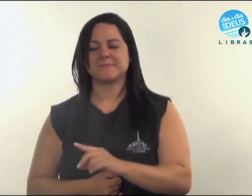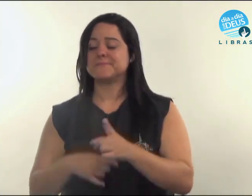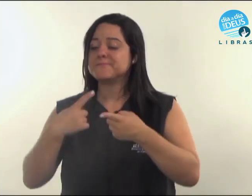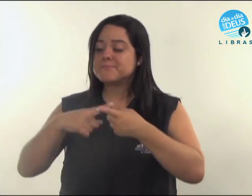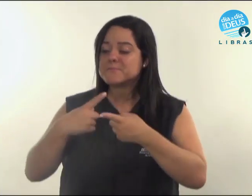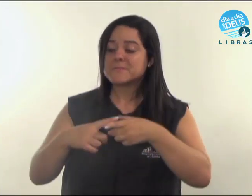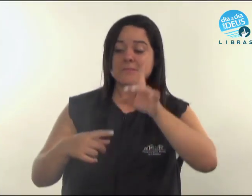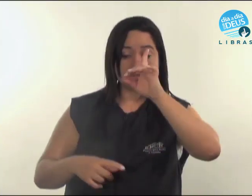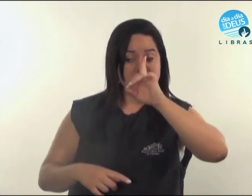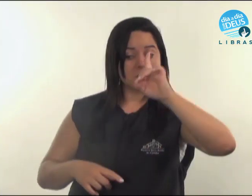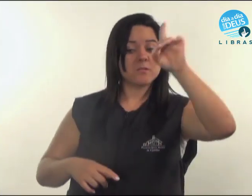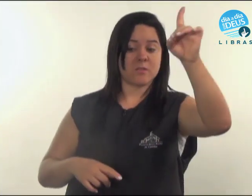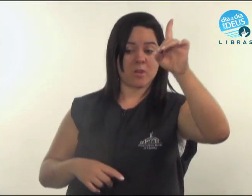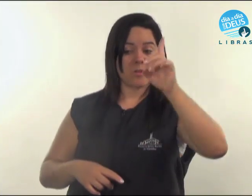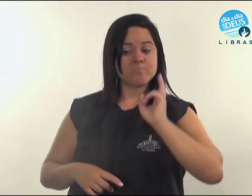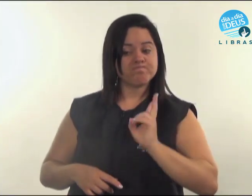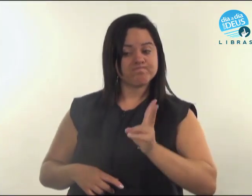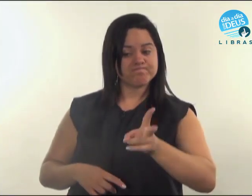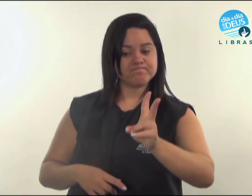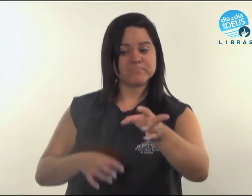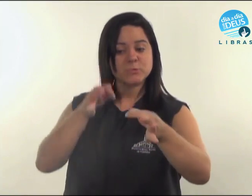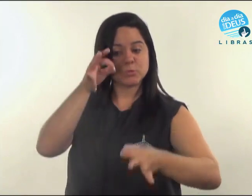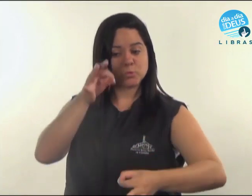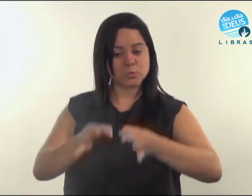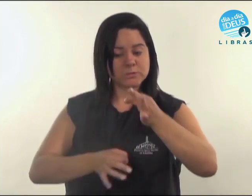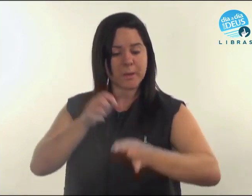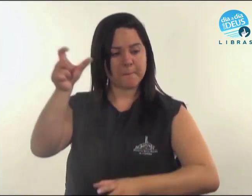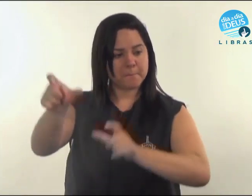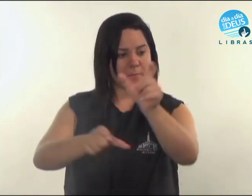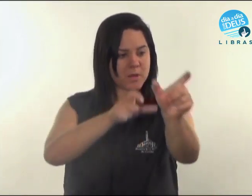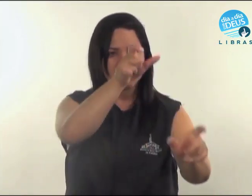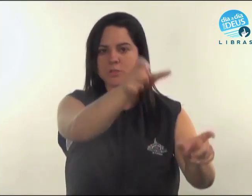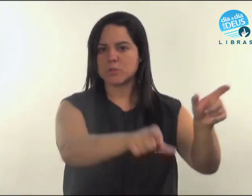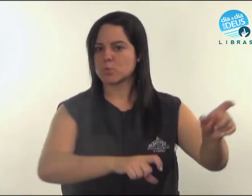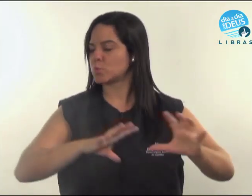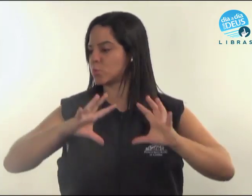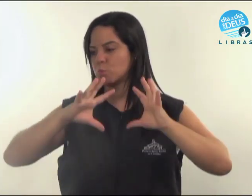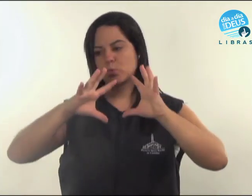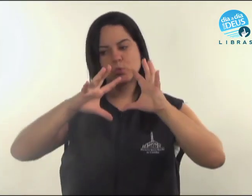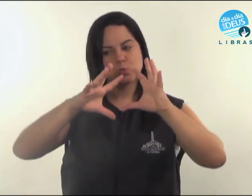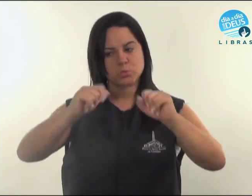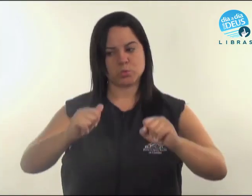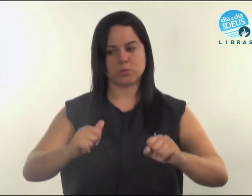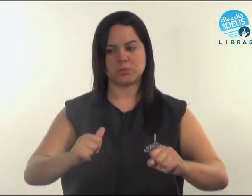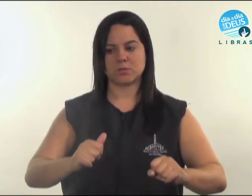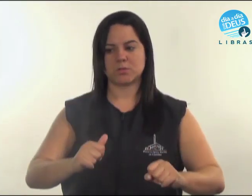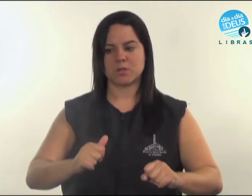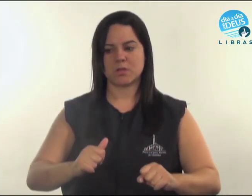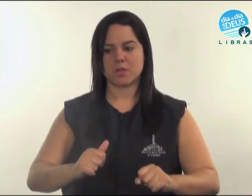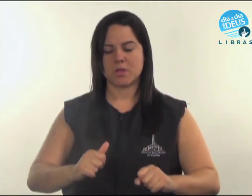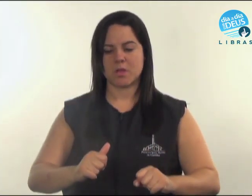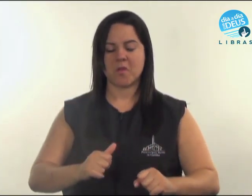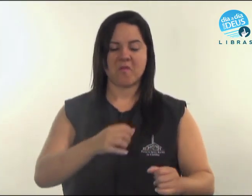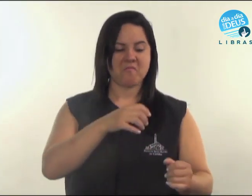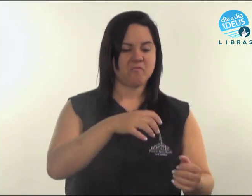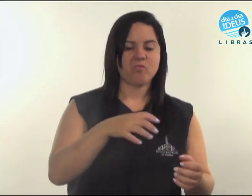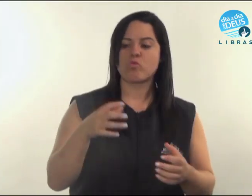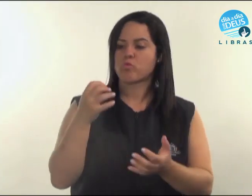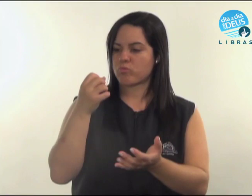Deus continua julgando a sua casa no Novo Testamento. Mas é interessante o que a